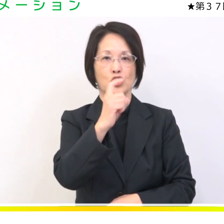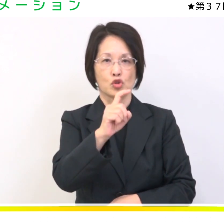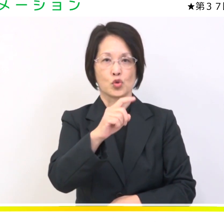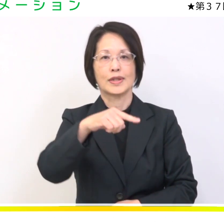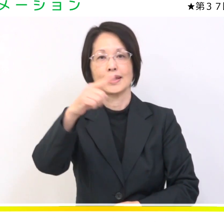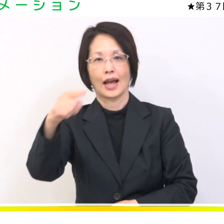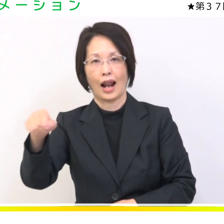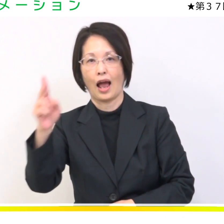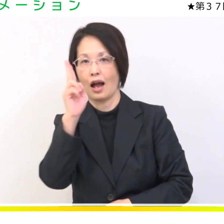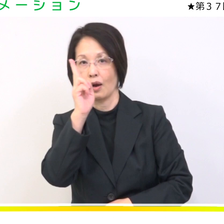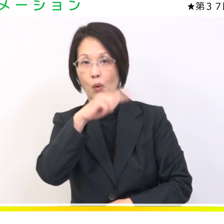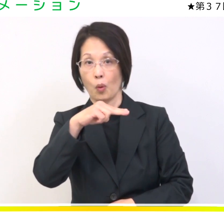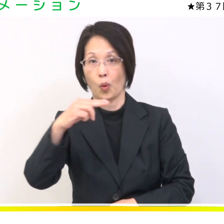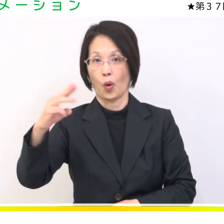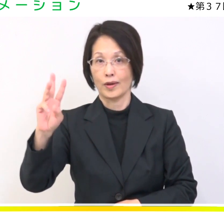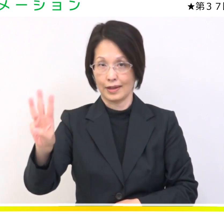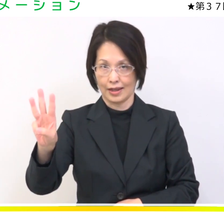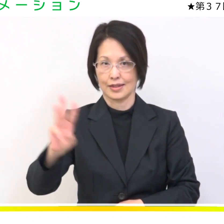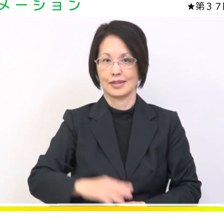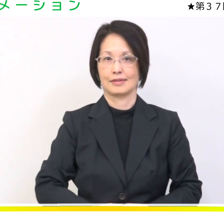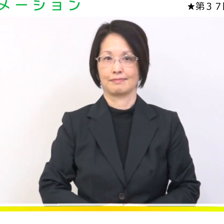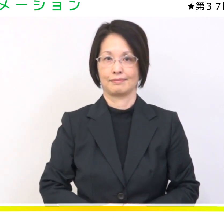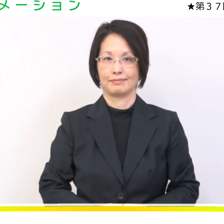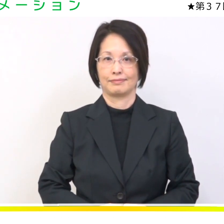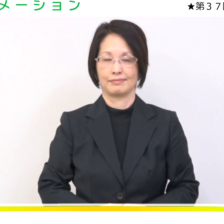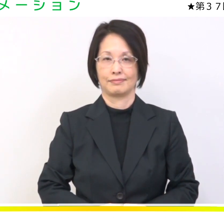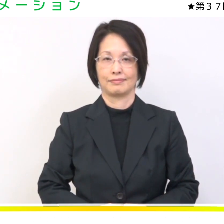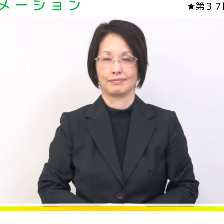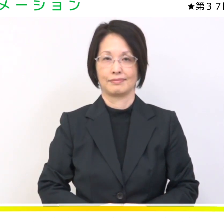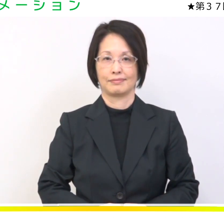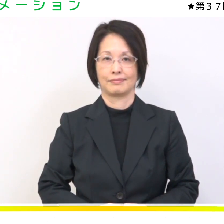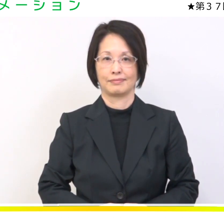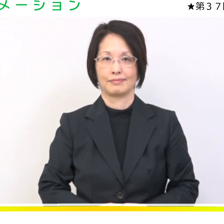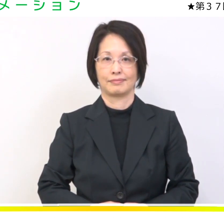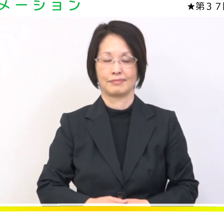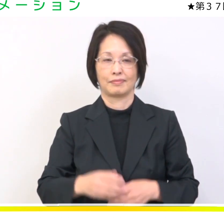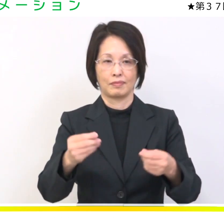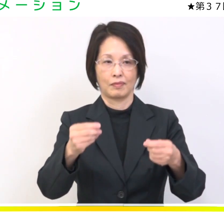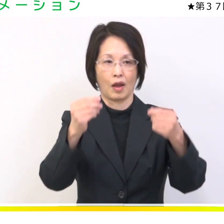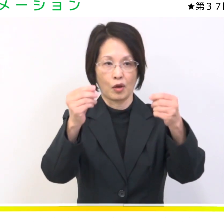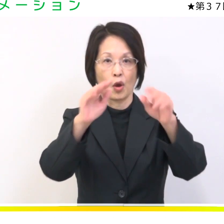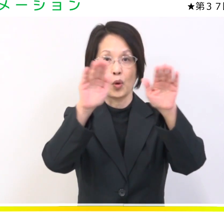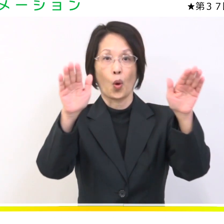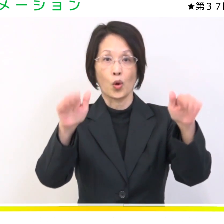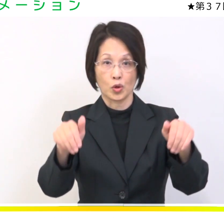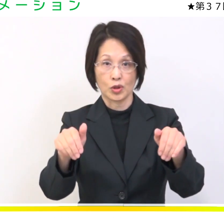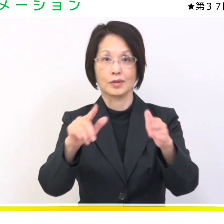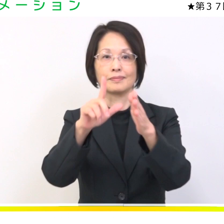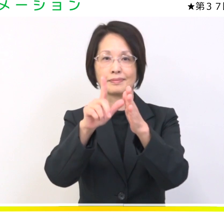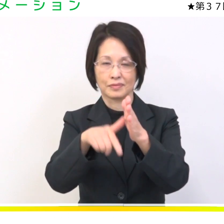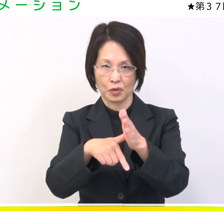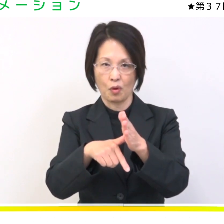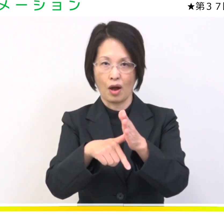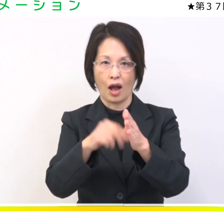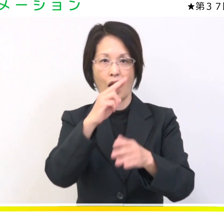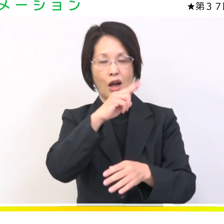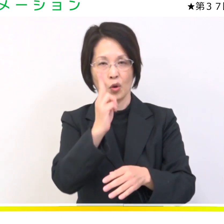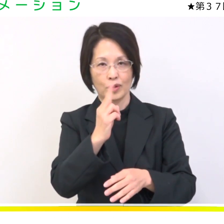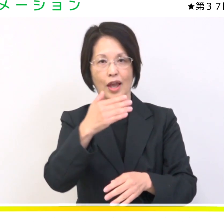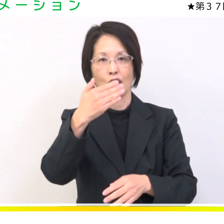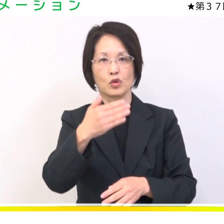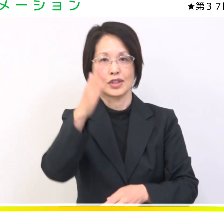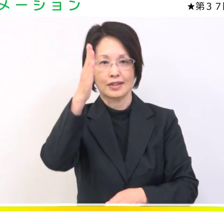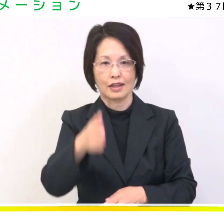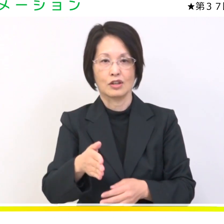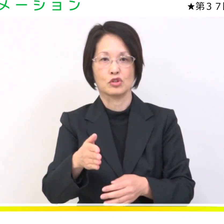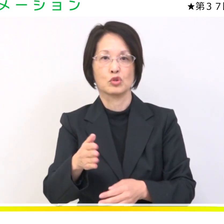10時から午後3時ただし表彰式は午前9時30分